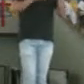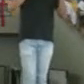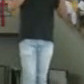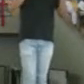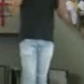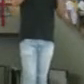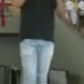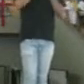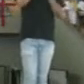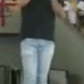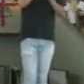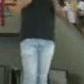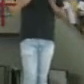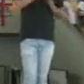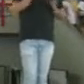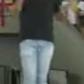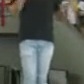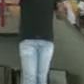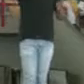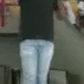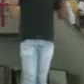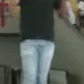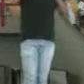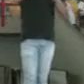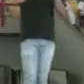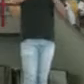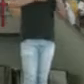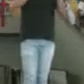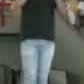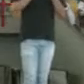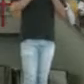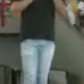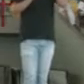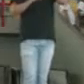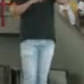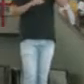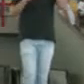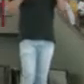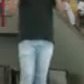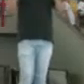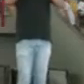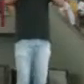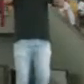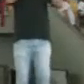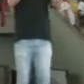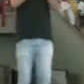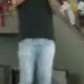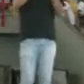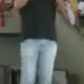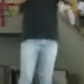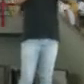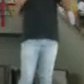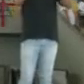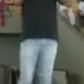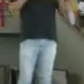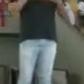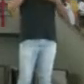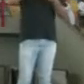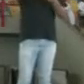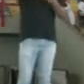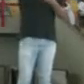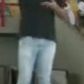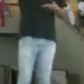tem orientações importantíssimas sobre a redação, e uma dessas orientações está na introdução. O pedido de uma tese,